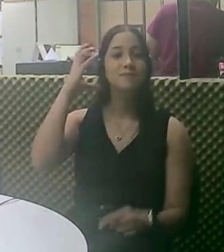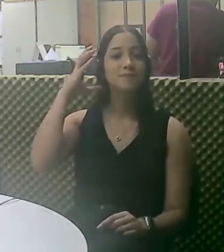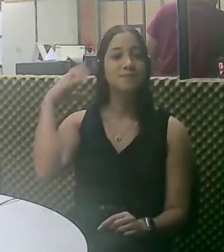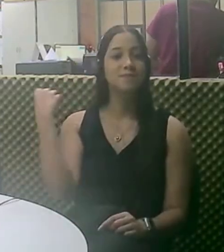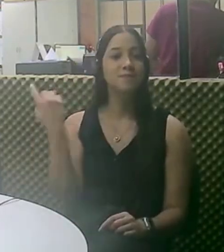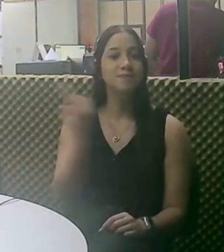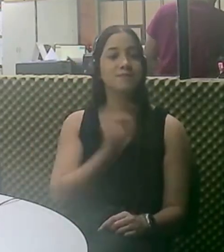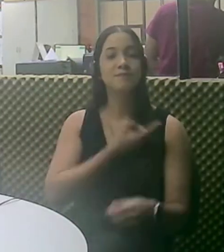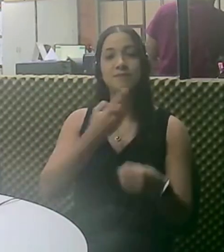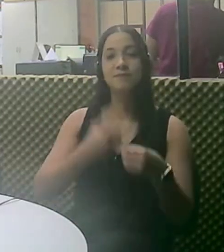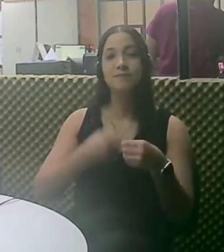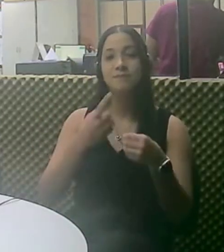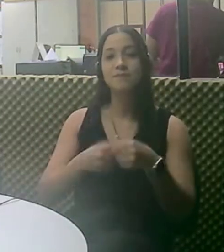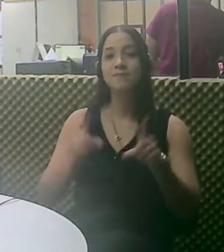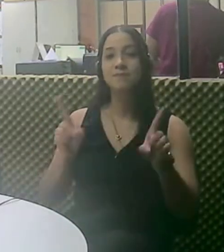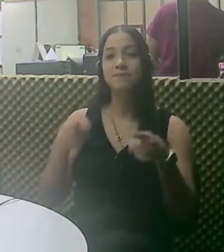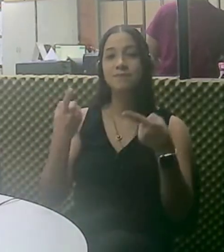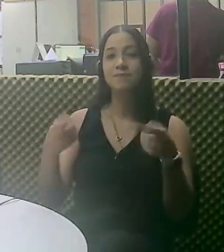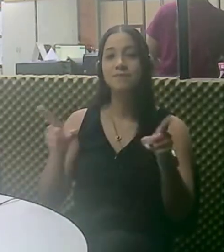Rádio Nossa Cidade.